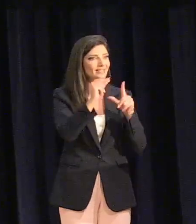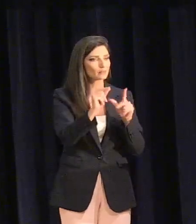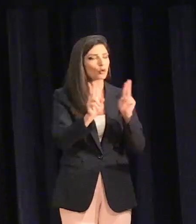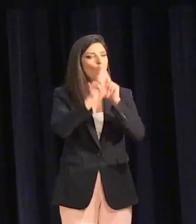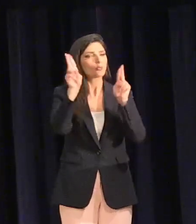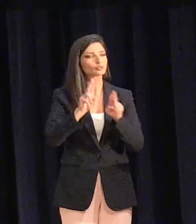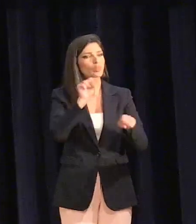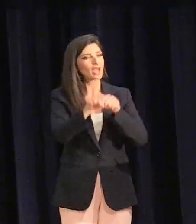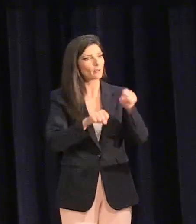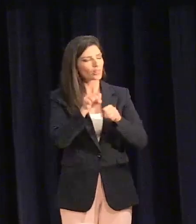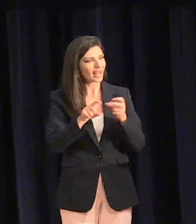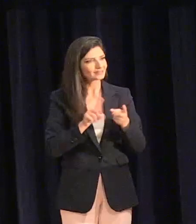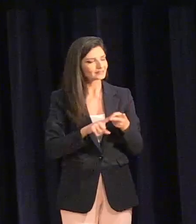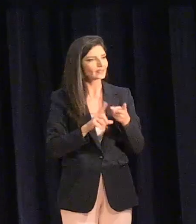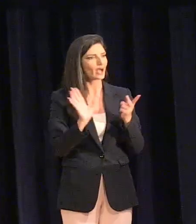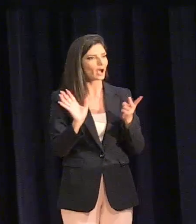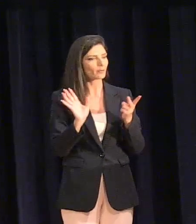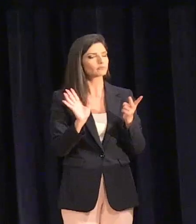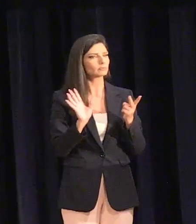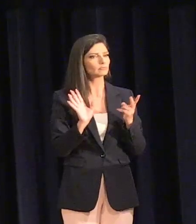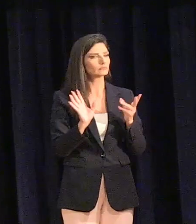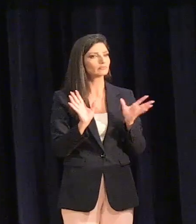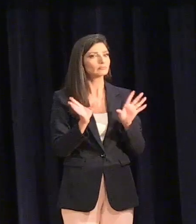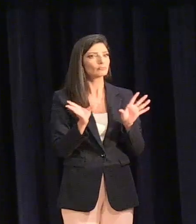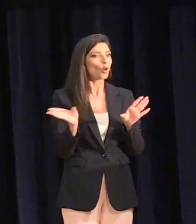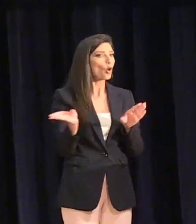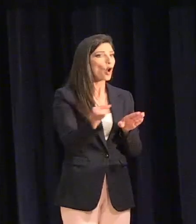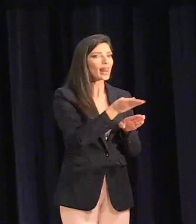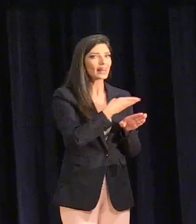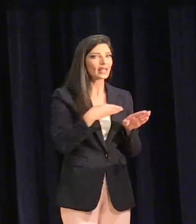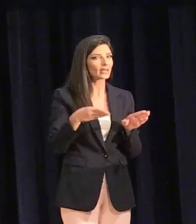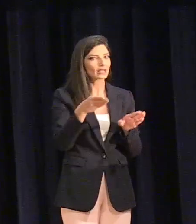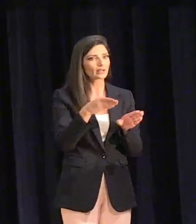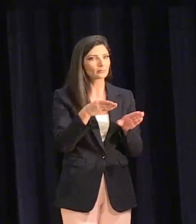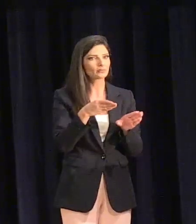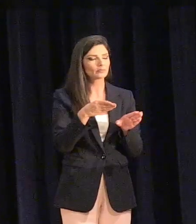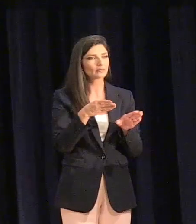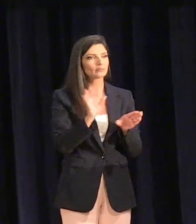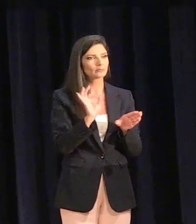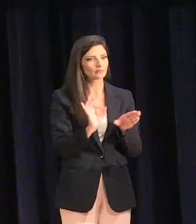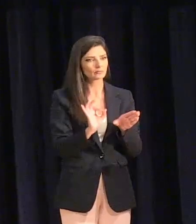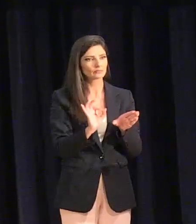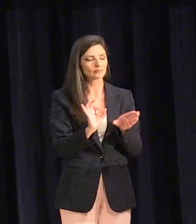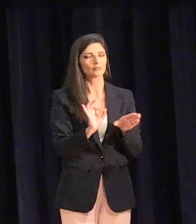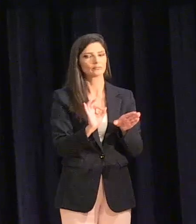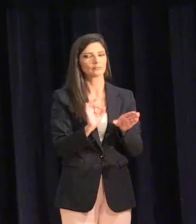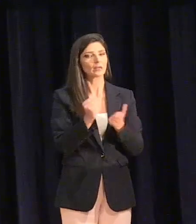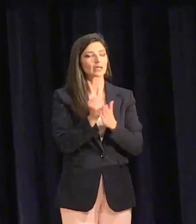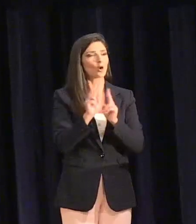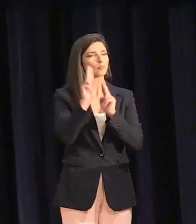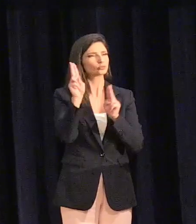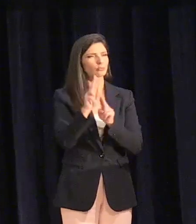Ομοσπονδία Ποδηλασίας Κύπρου, που αφιερώνει, κύριε Γεωργίου, εδώ και 2 χρόνια,